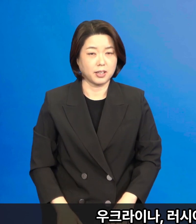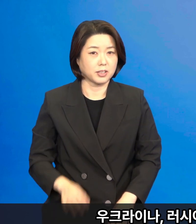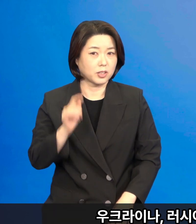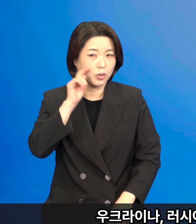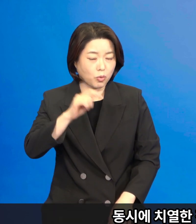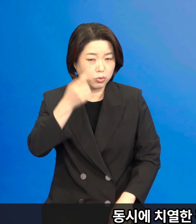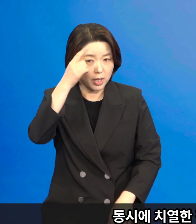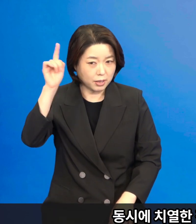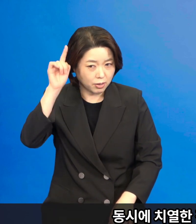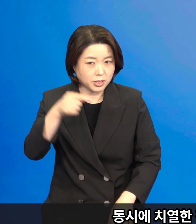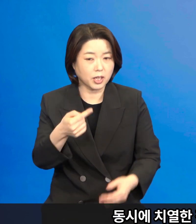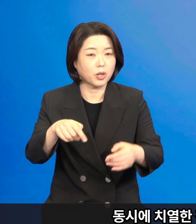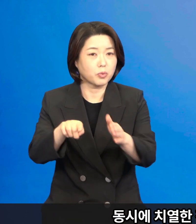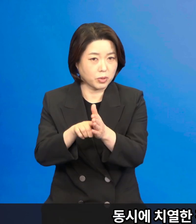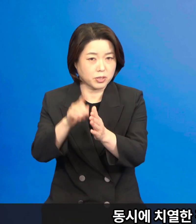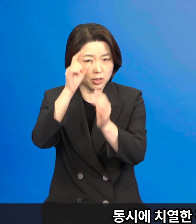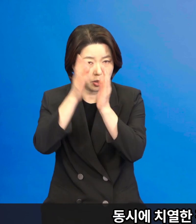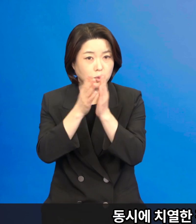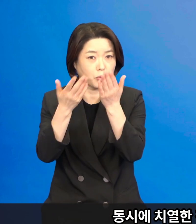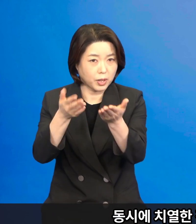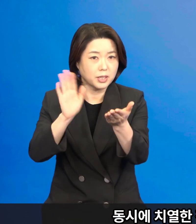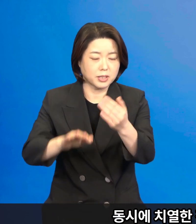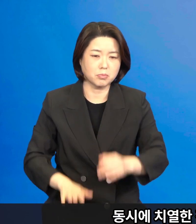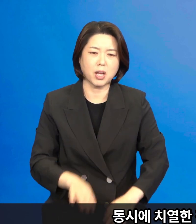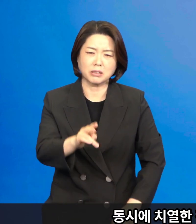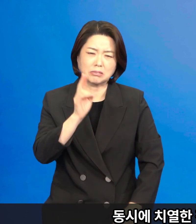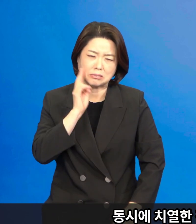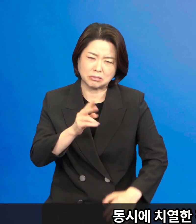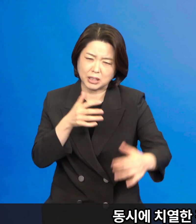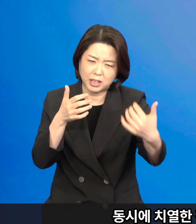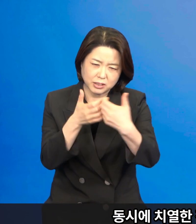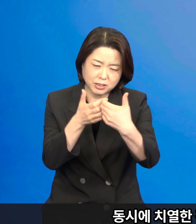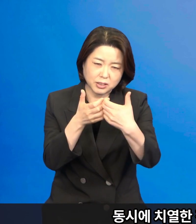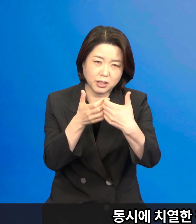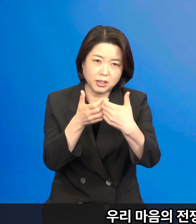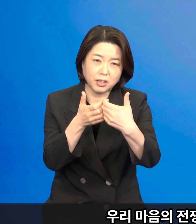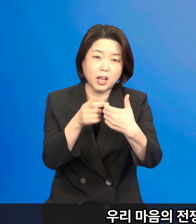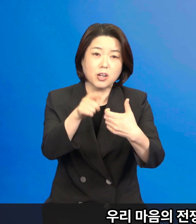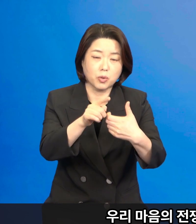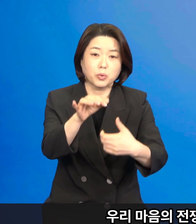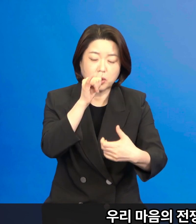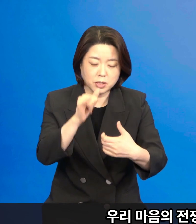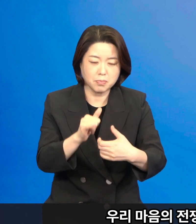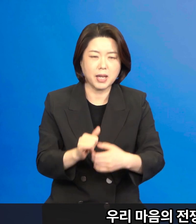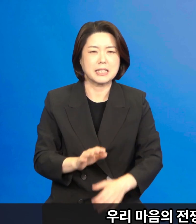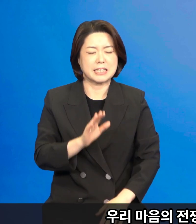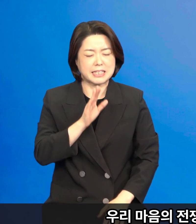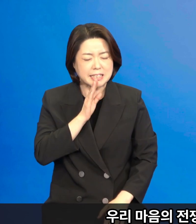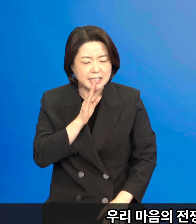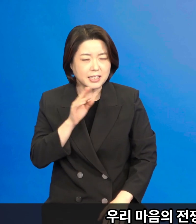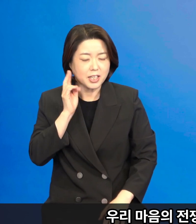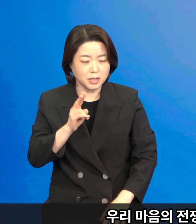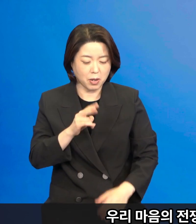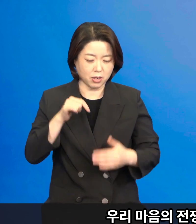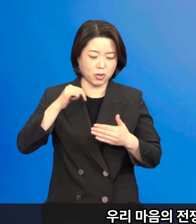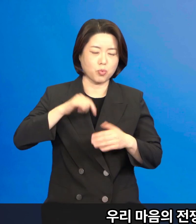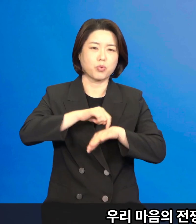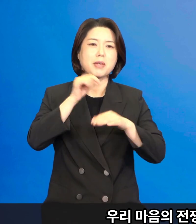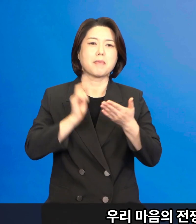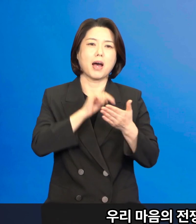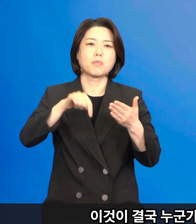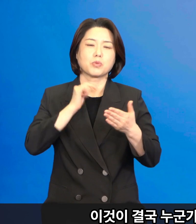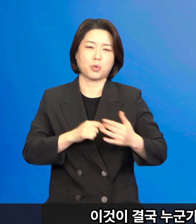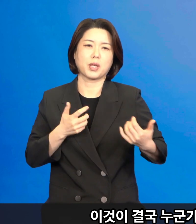기도해야 되지만 동시에 치열한 전쟁터는 우리 마음입니다. 우리 마음의 전쟁터에서